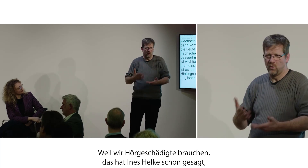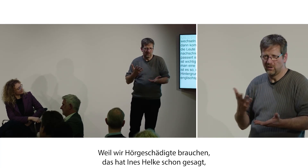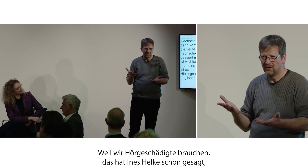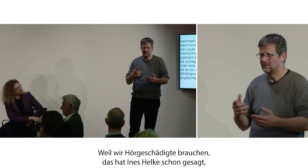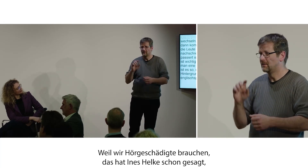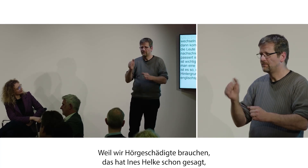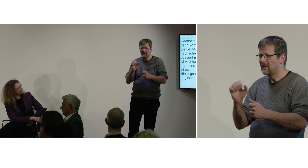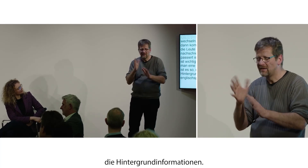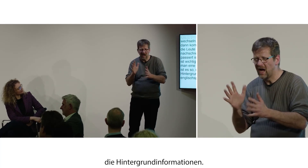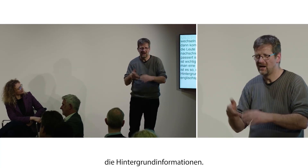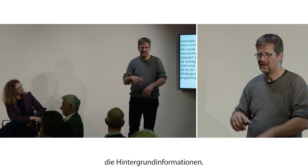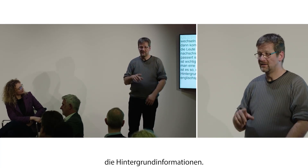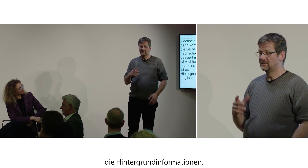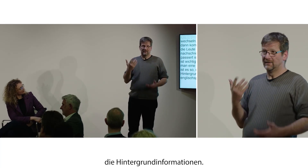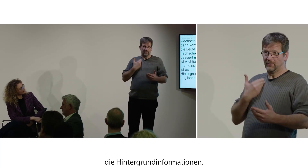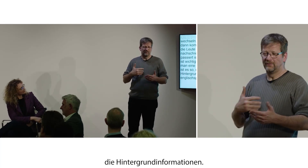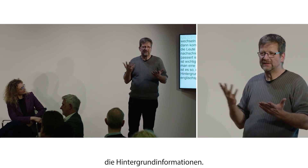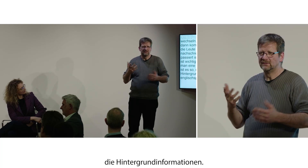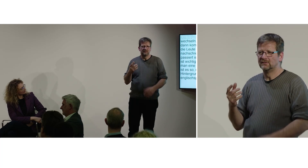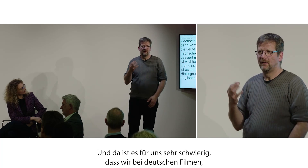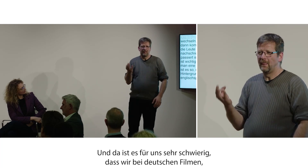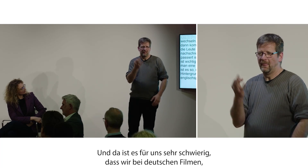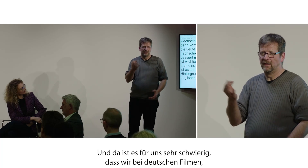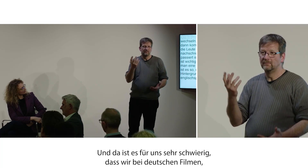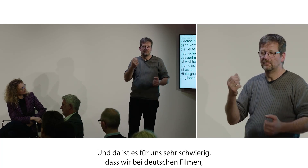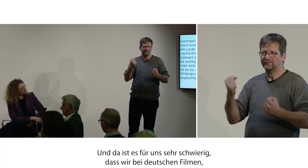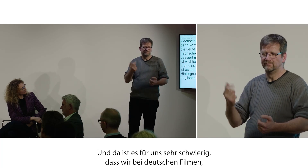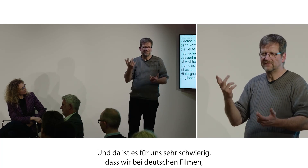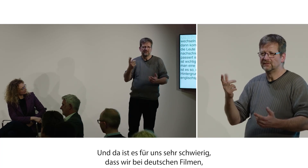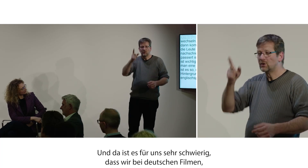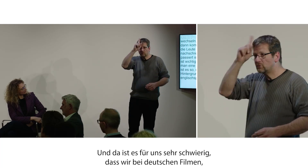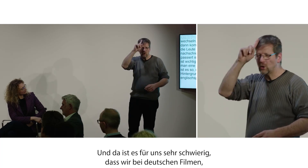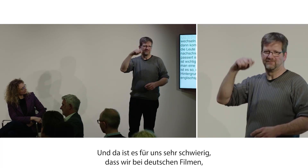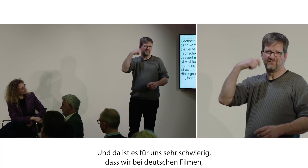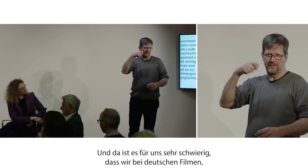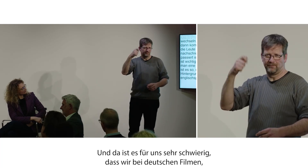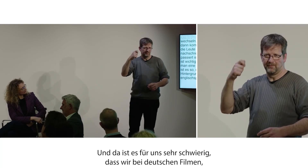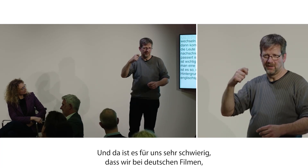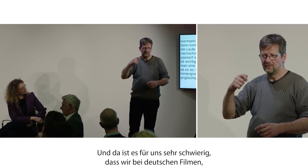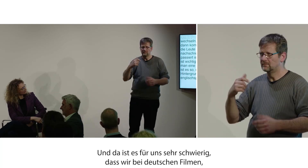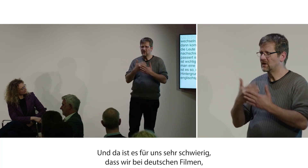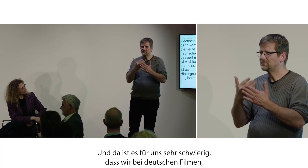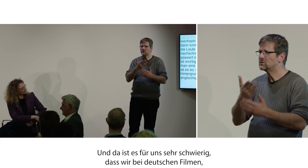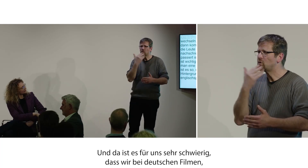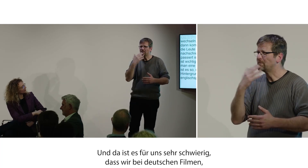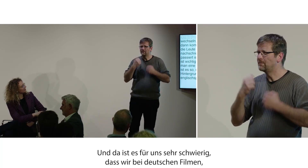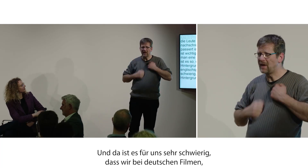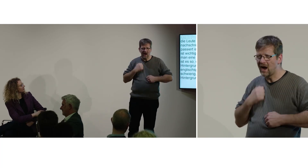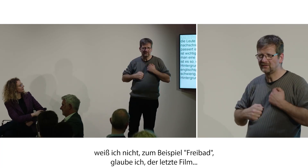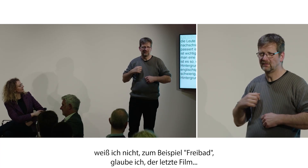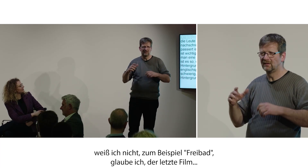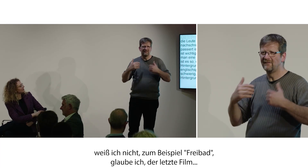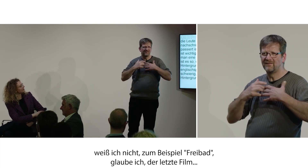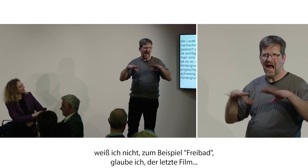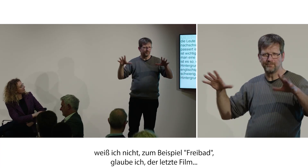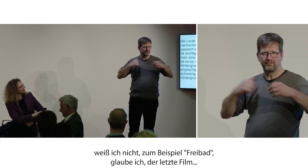das hat Ine Selke ja auch schon gesagt, die Hintergrundinformationen. Und da ist es für uns sehr schwierig, dass wir bei deutschen Filmen,